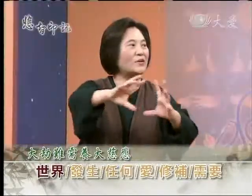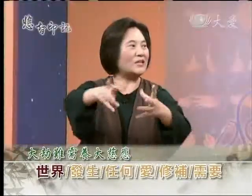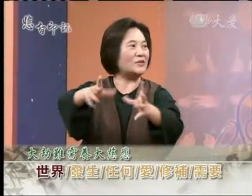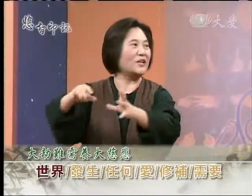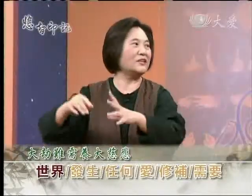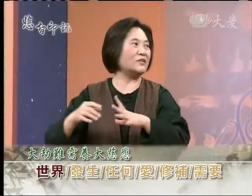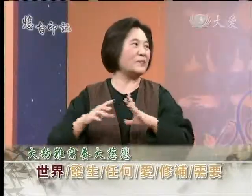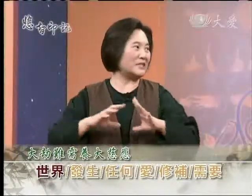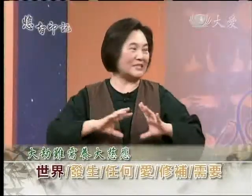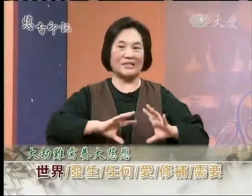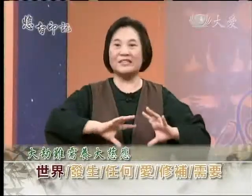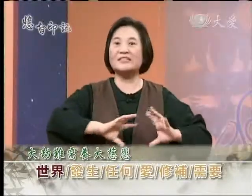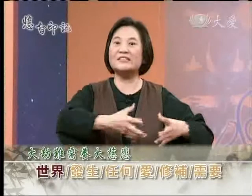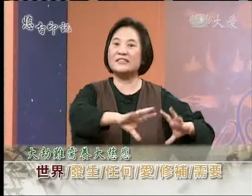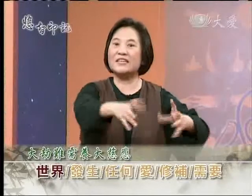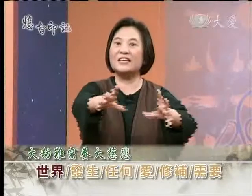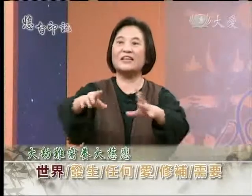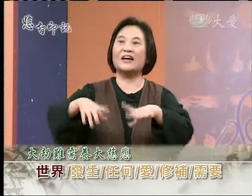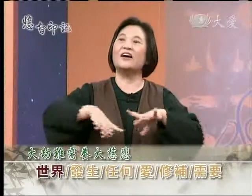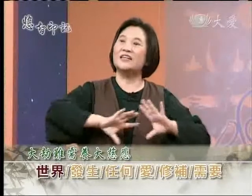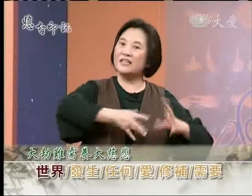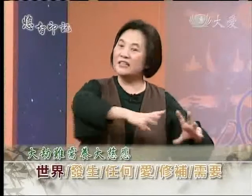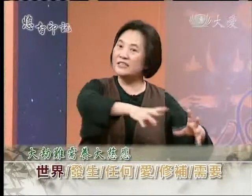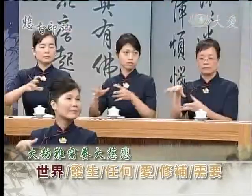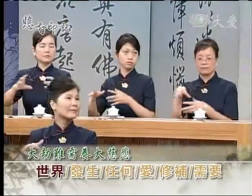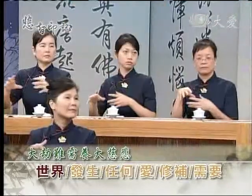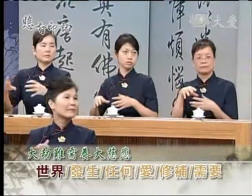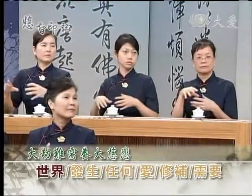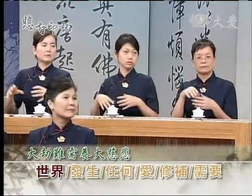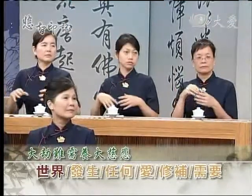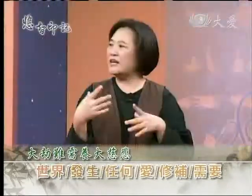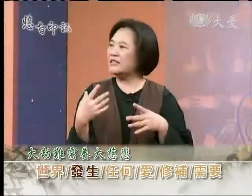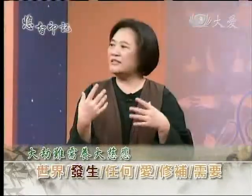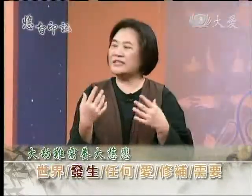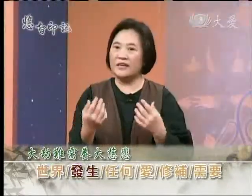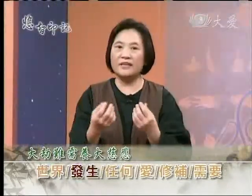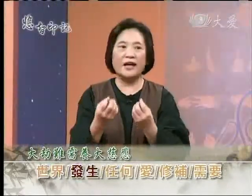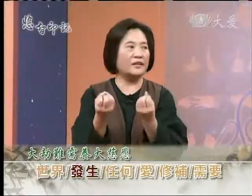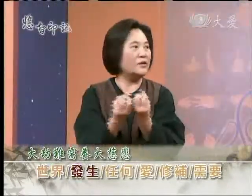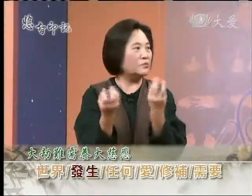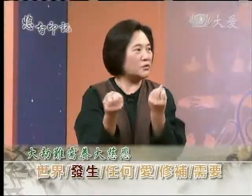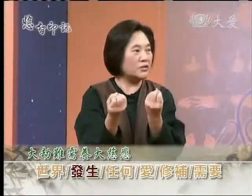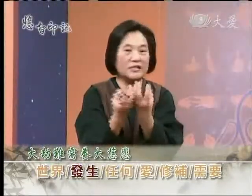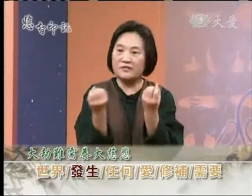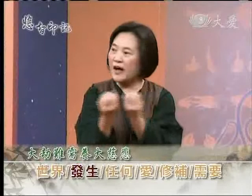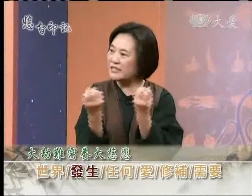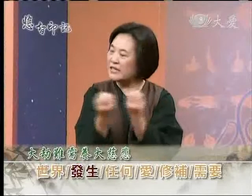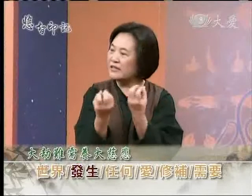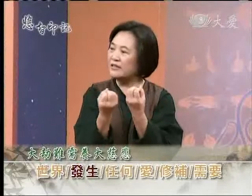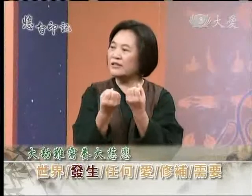转转，就代表这整个世界， 整个世界， 整个世界会发生的劫难。我们说这个是发生，